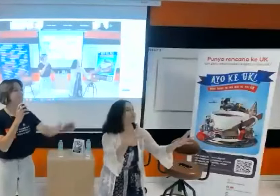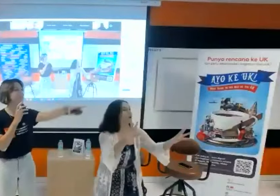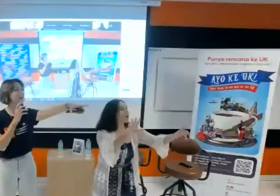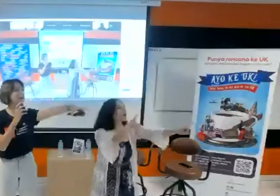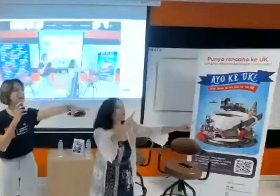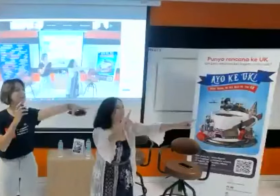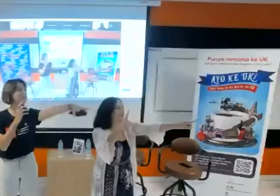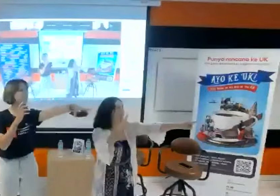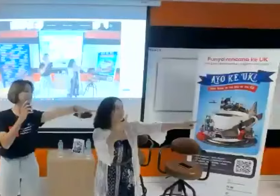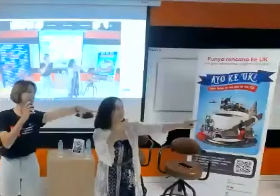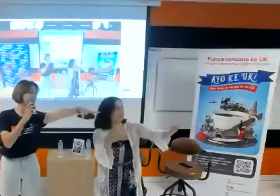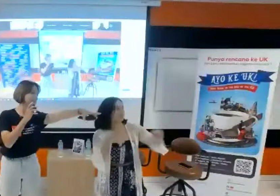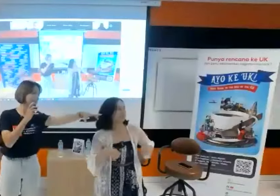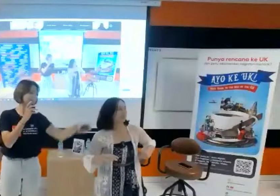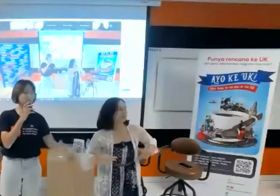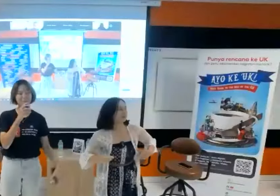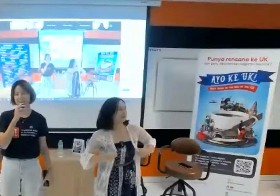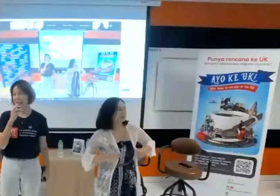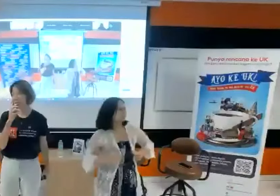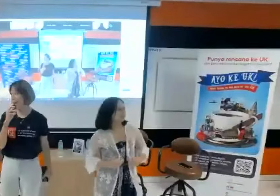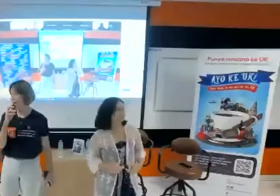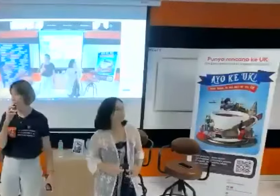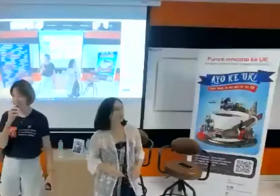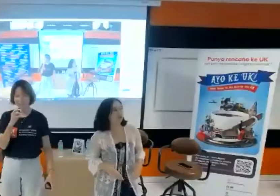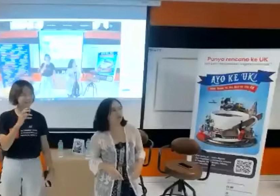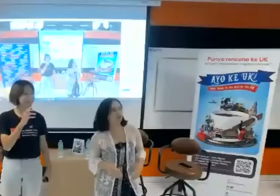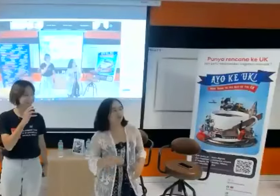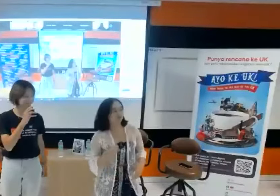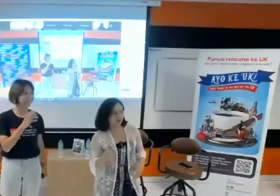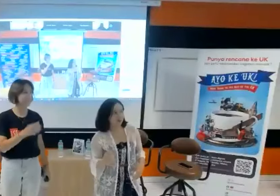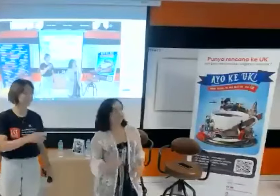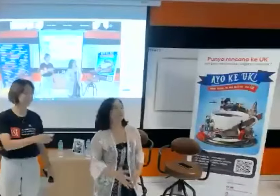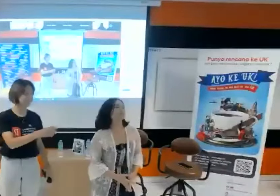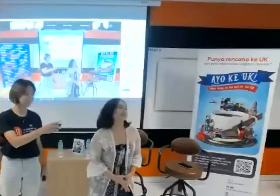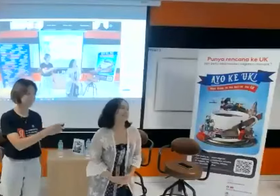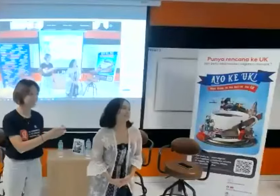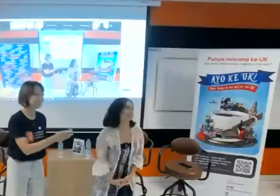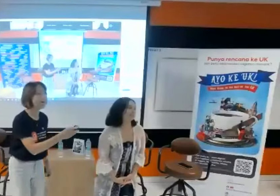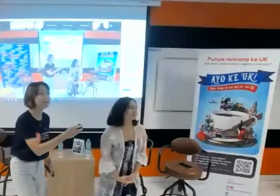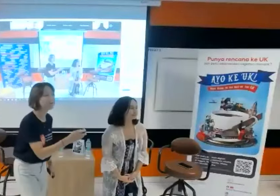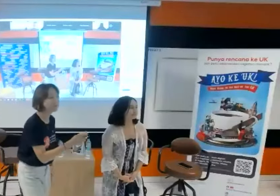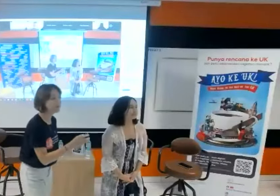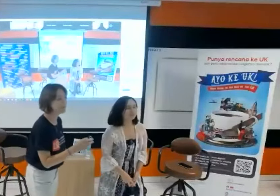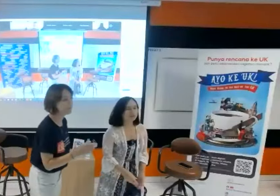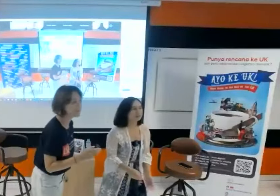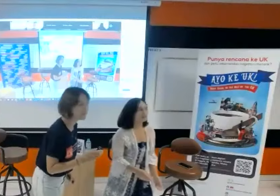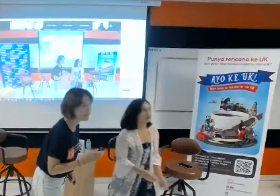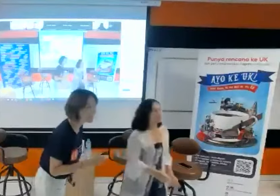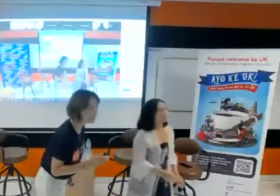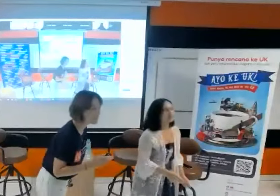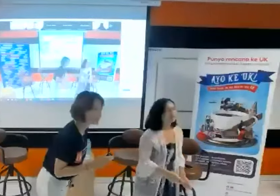itu yang yang itu dulu yang kemeja garis-garis biru garis-garis